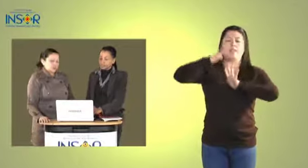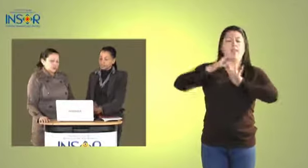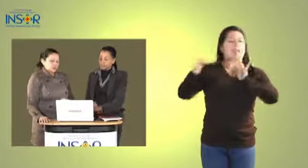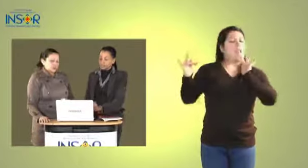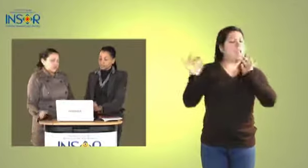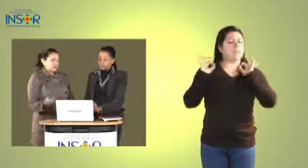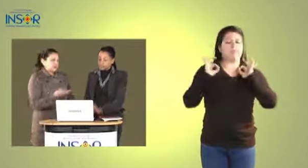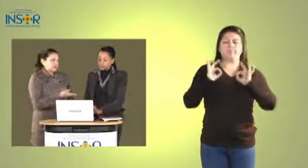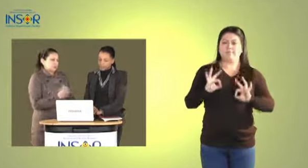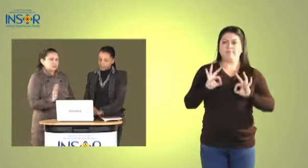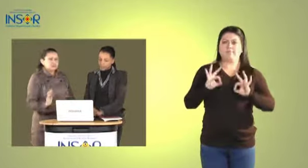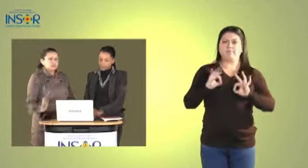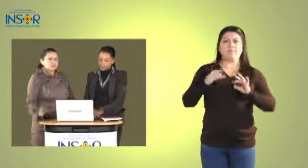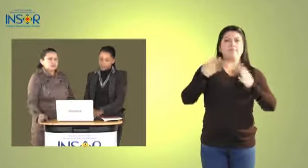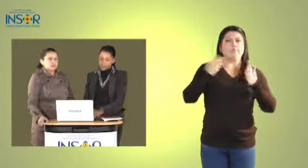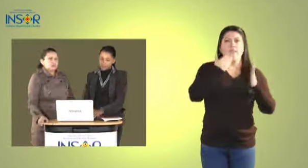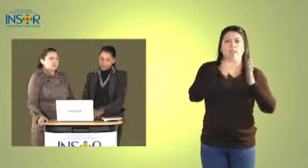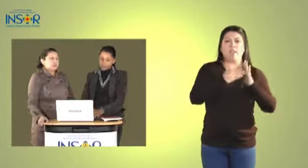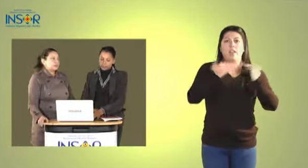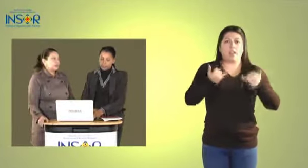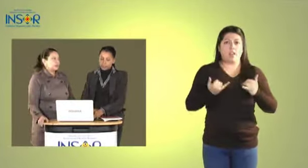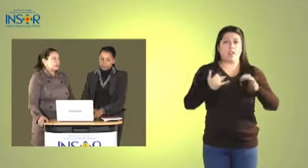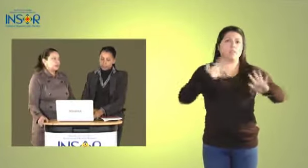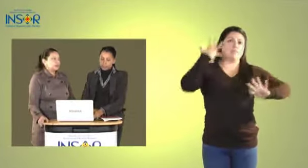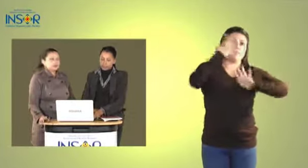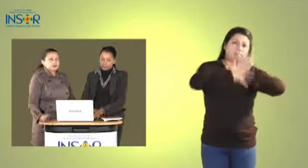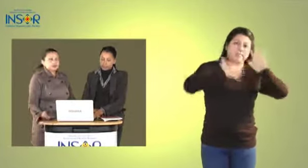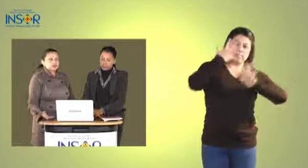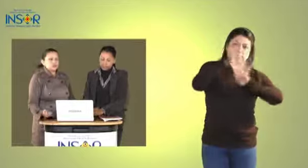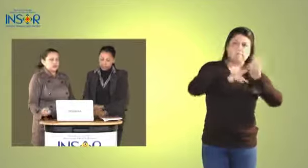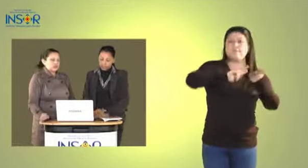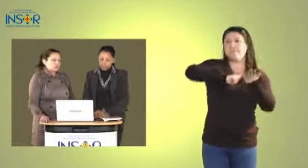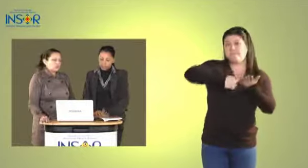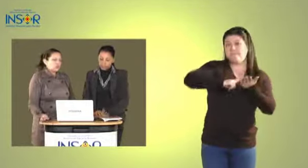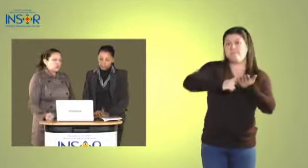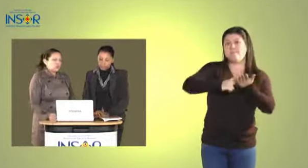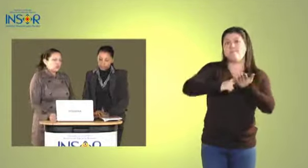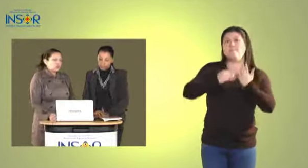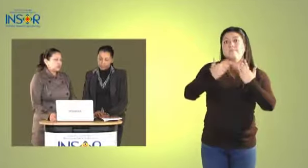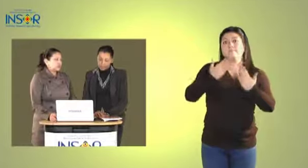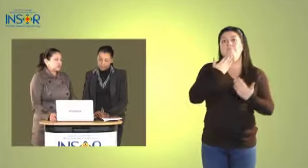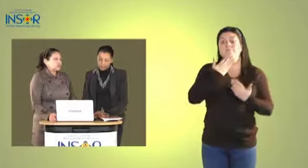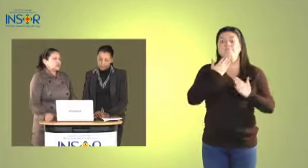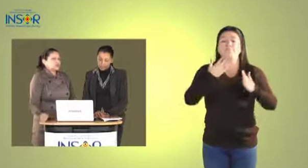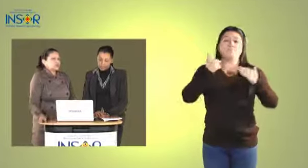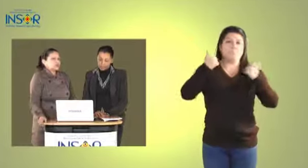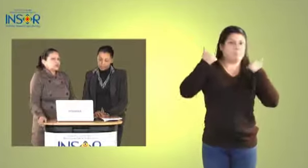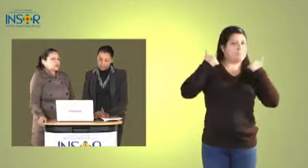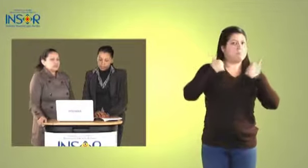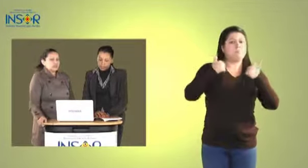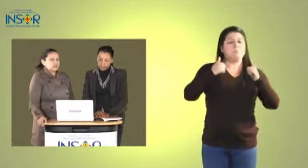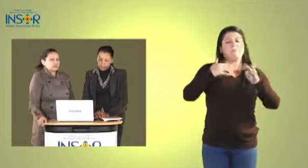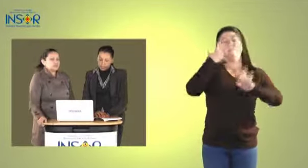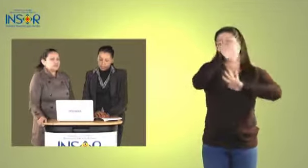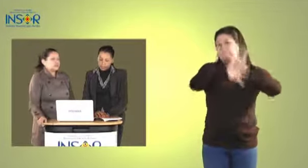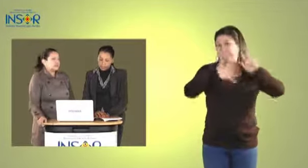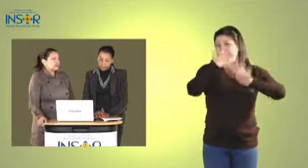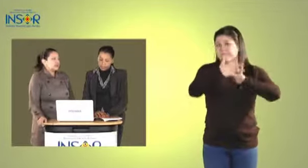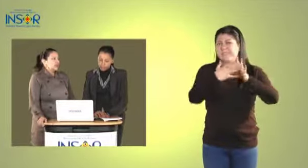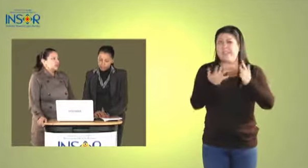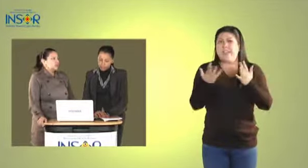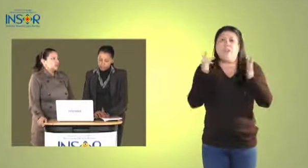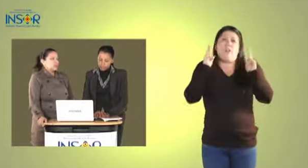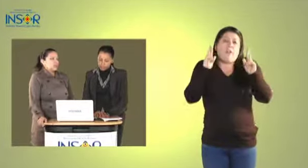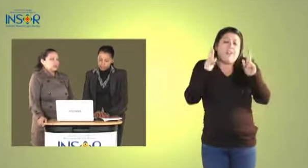como la que estamos viendo en este momento de parte de Valentina, que está haciendo una muy buena lengua de señas. Eso es lo que se espera, porque es